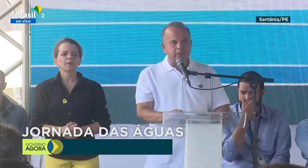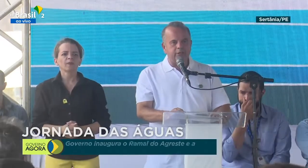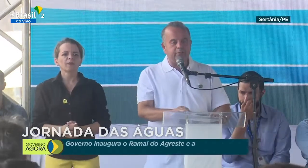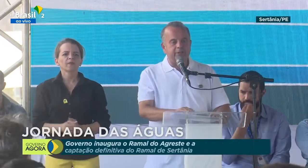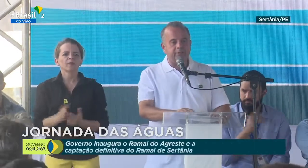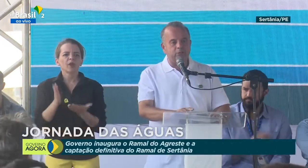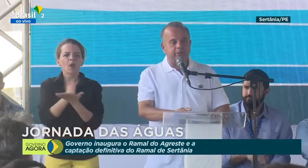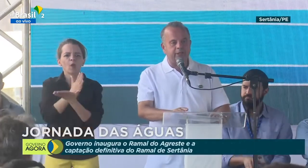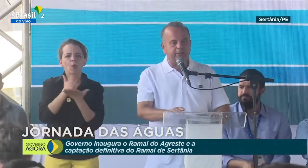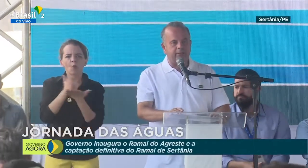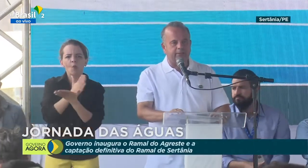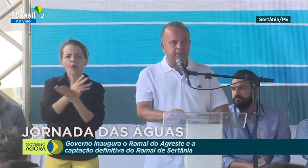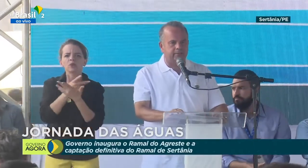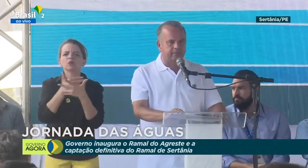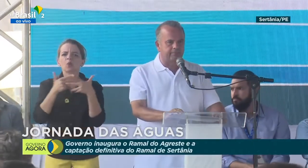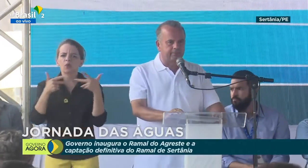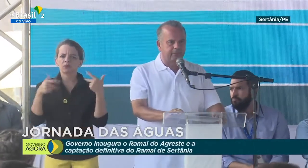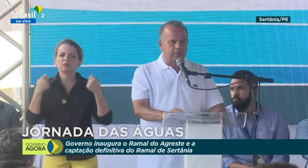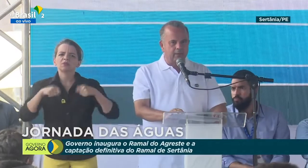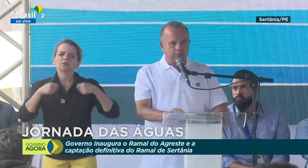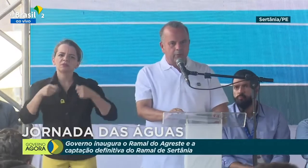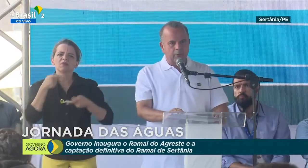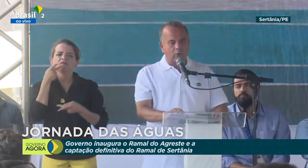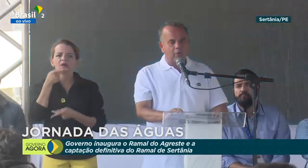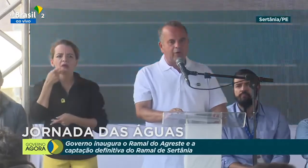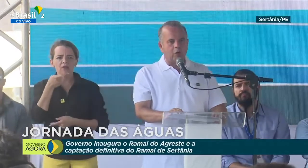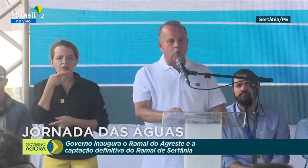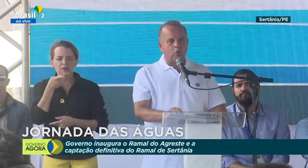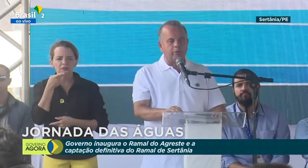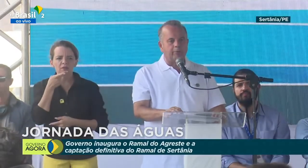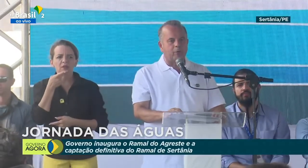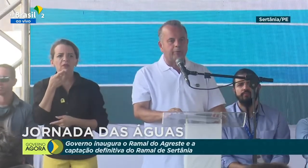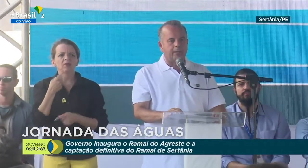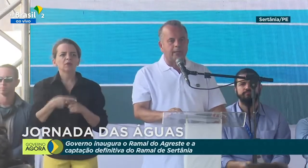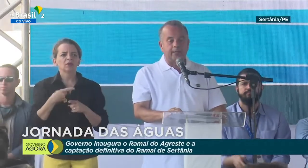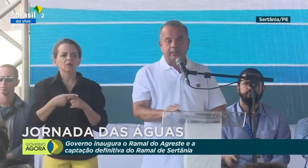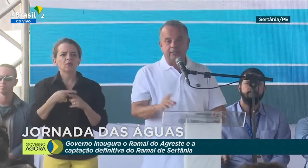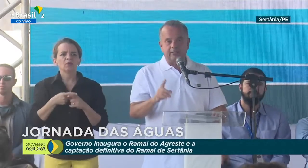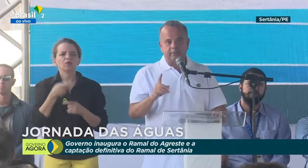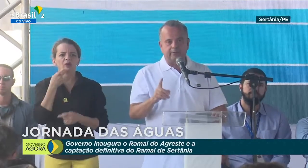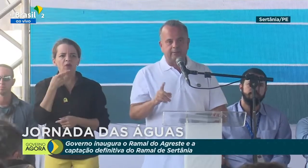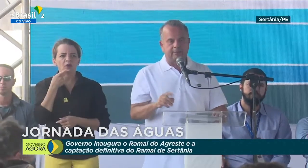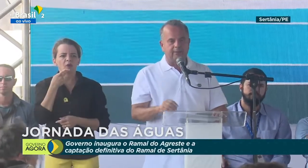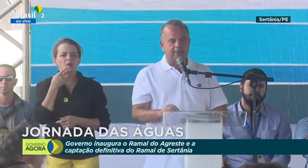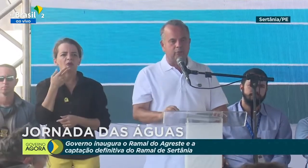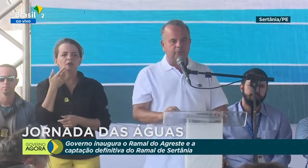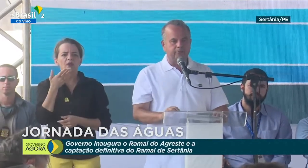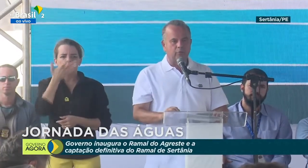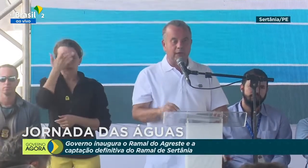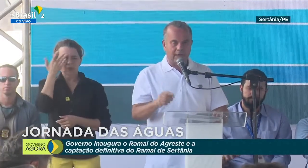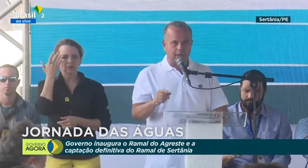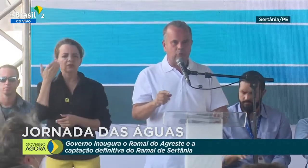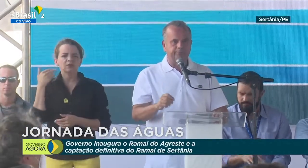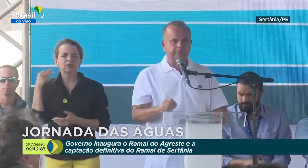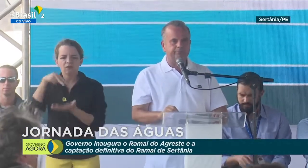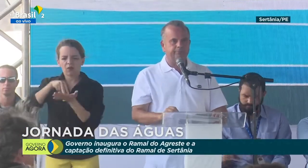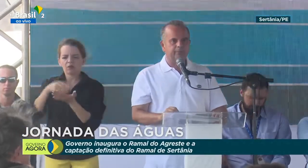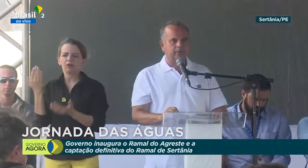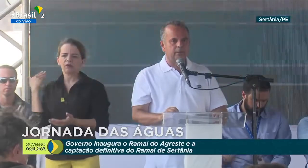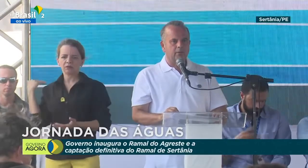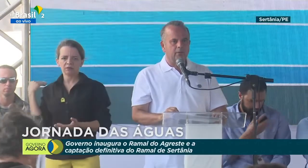Algumas coisas precisam ser ditas, porque, como falou com muita propriedade aqueles que me antecederam, falaram,